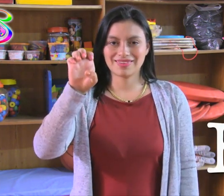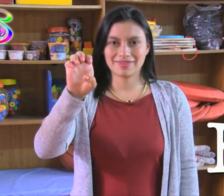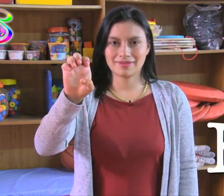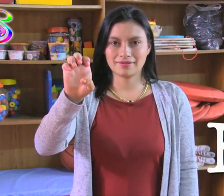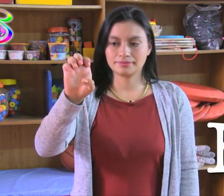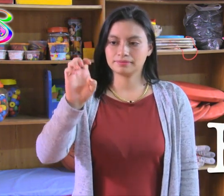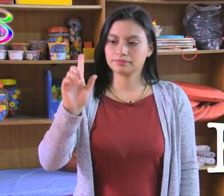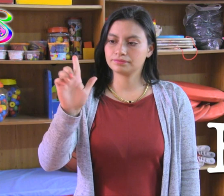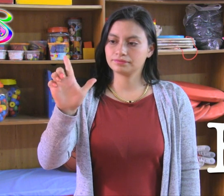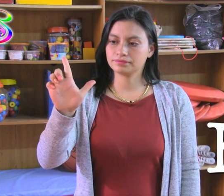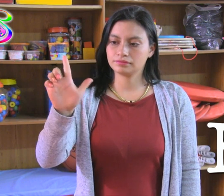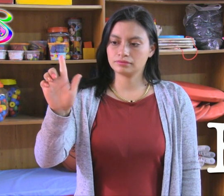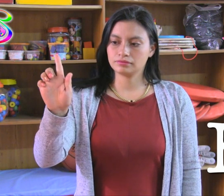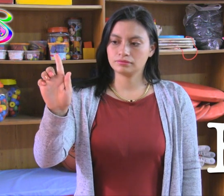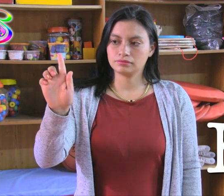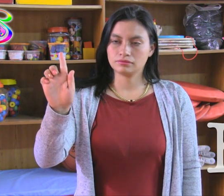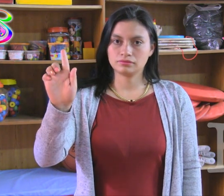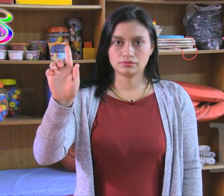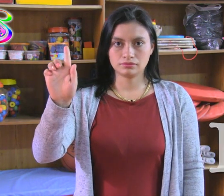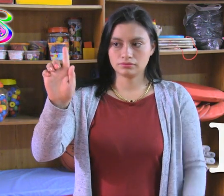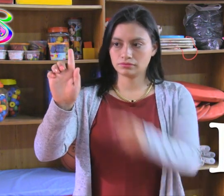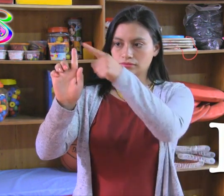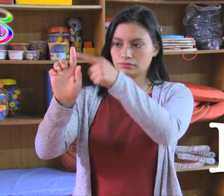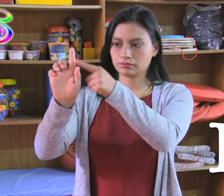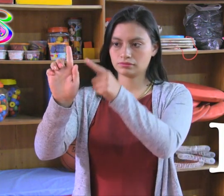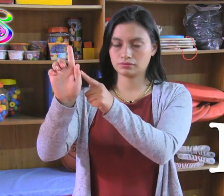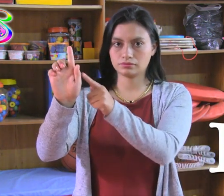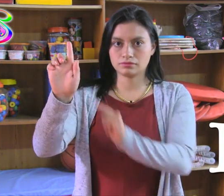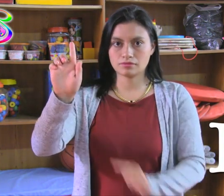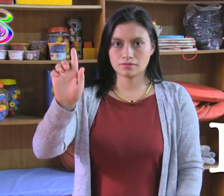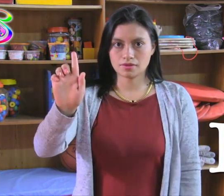todos los dedos doblados hacia el interior. Letra F, dedo índice y pulgar.